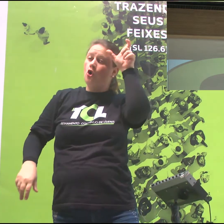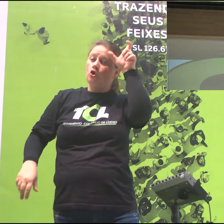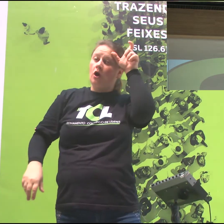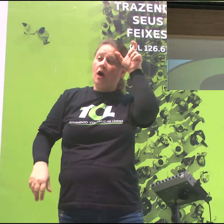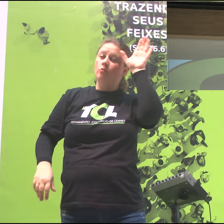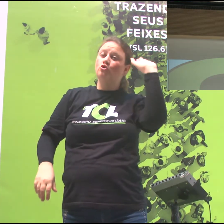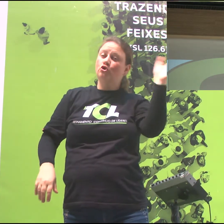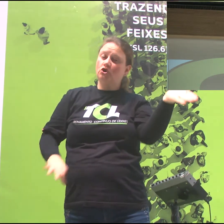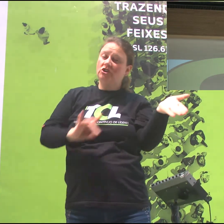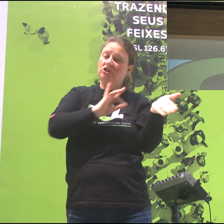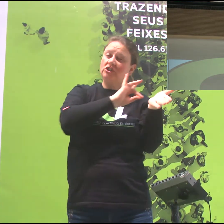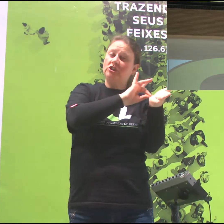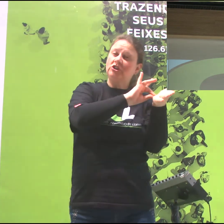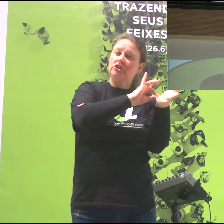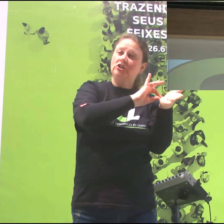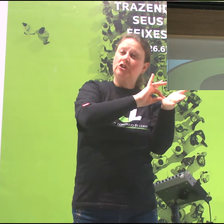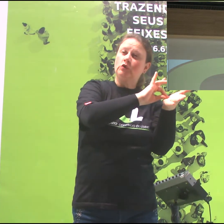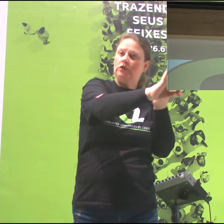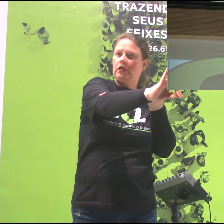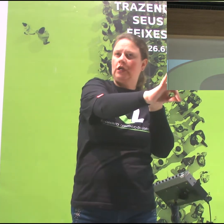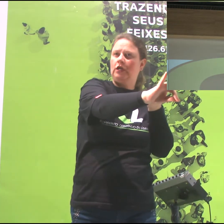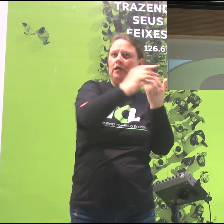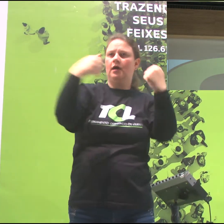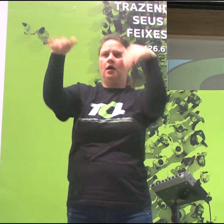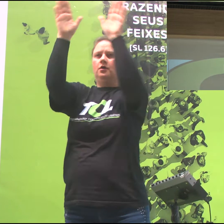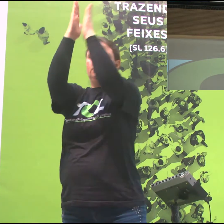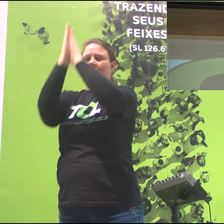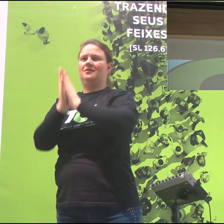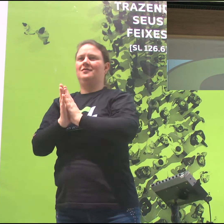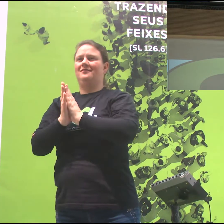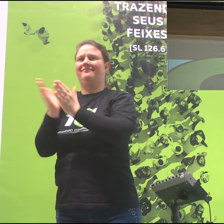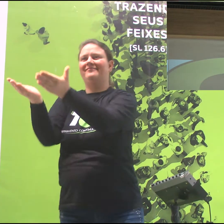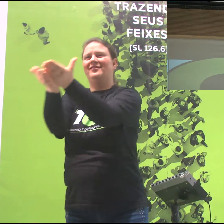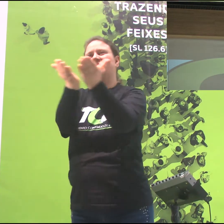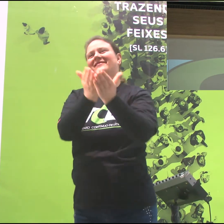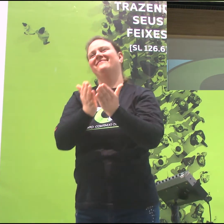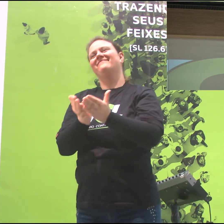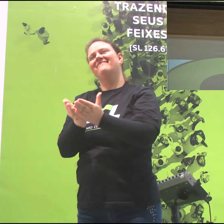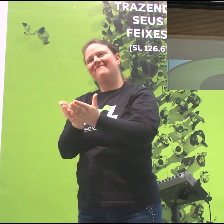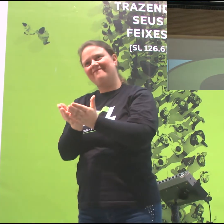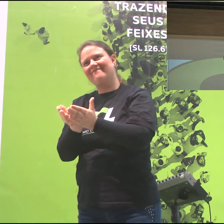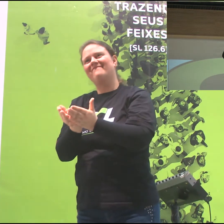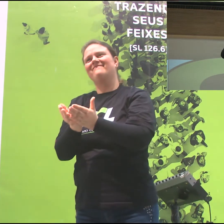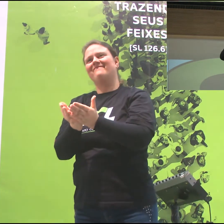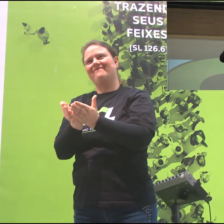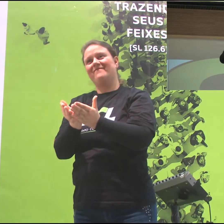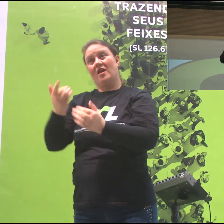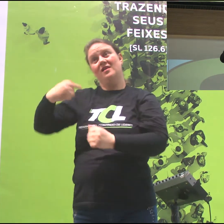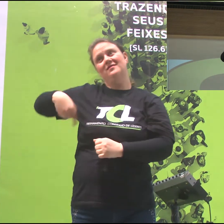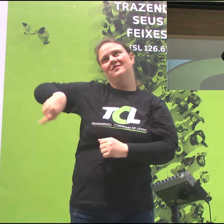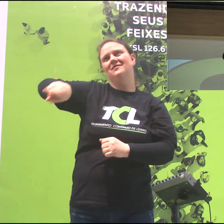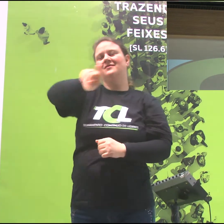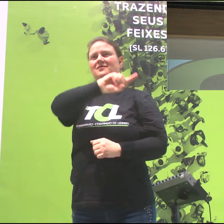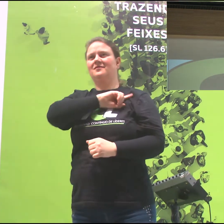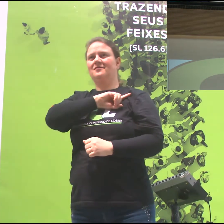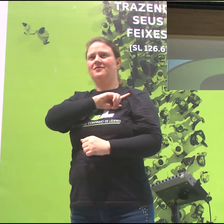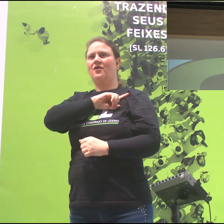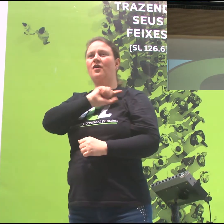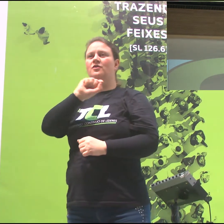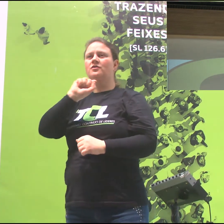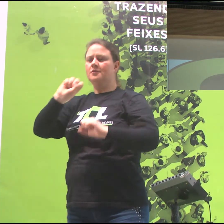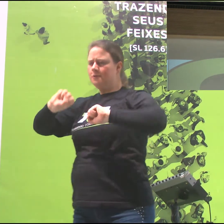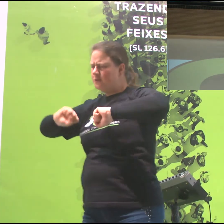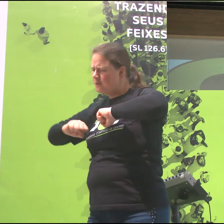diabo. Como eu disse antes, adoração é sobre Deus, para Deus e por Deus. E quando o Senhor